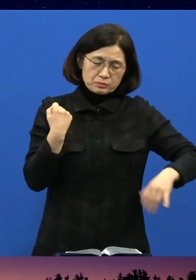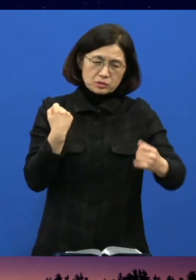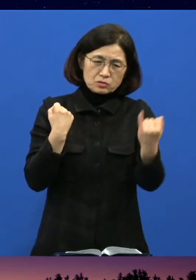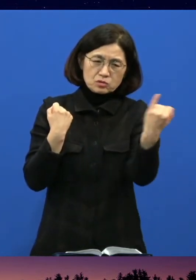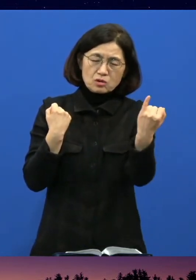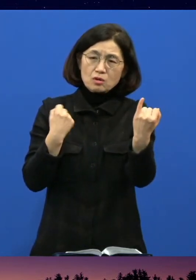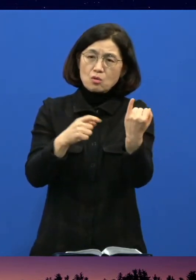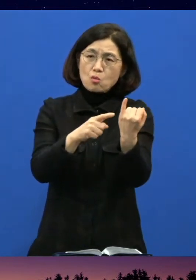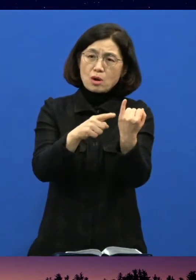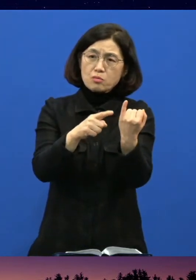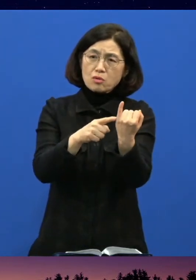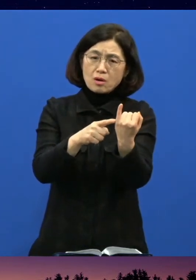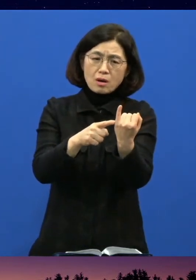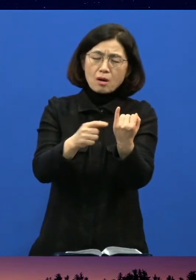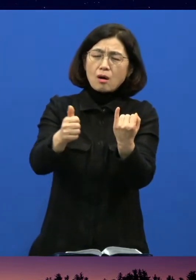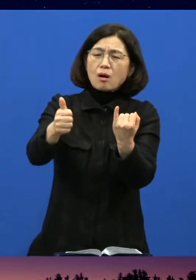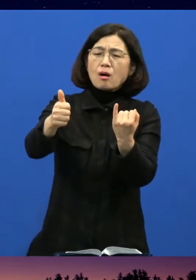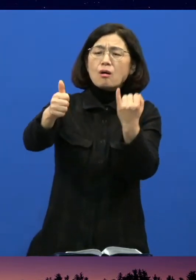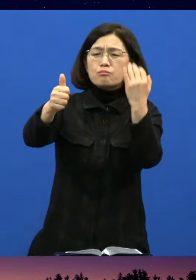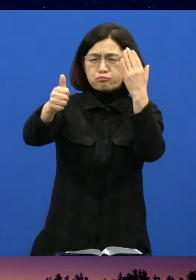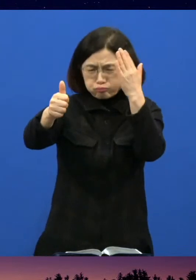과부가 아무리 청원을 한들